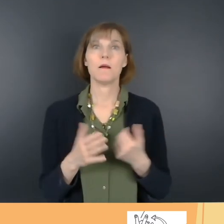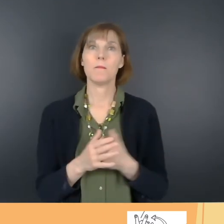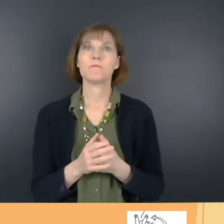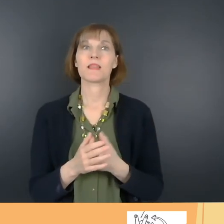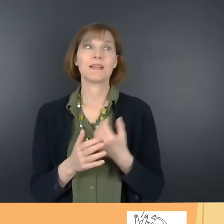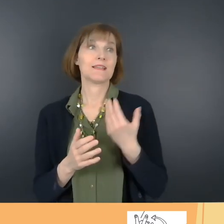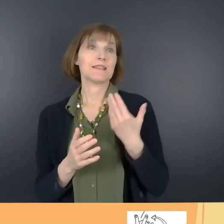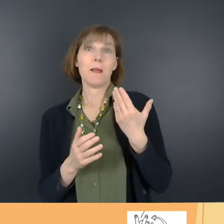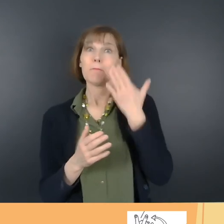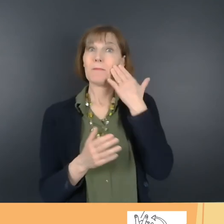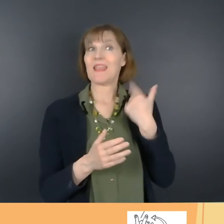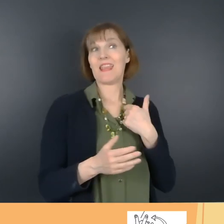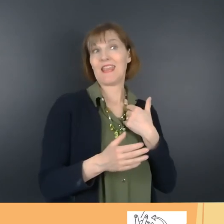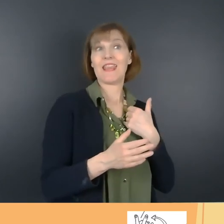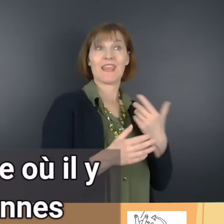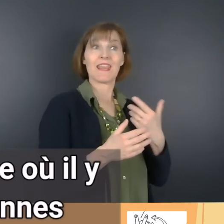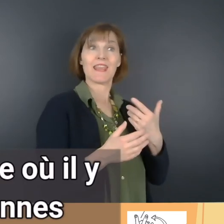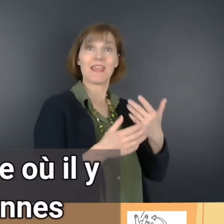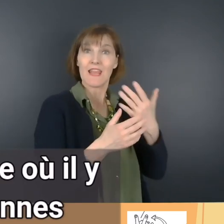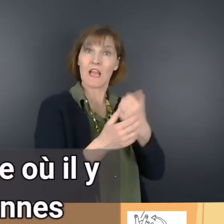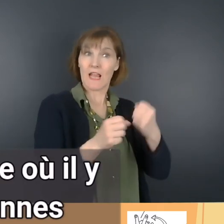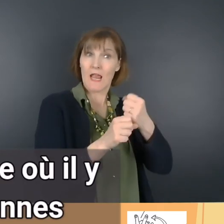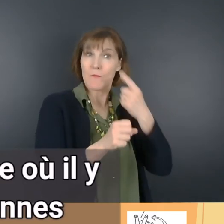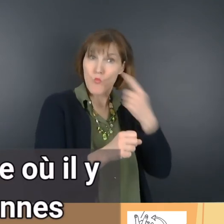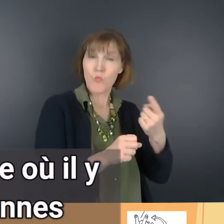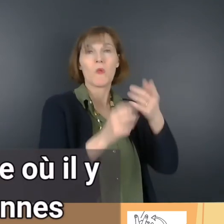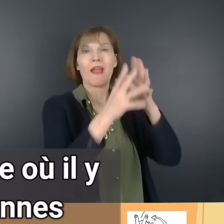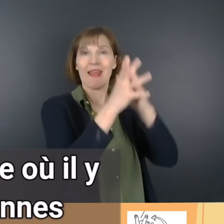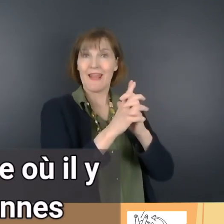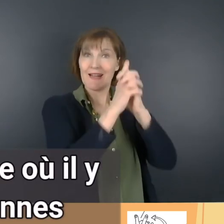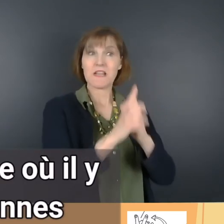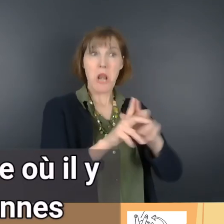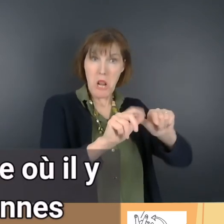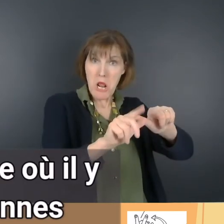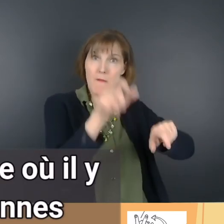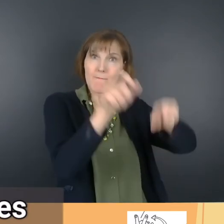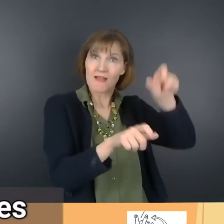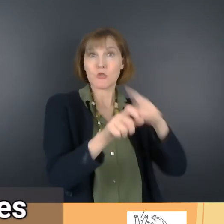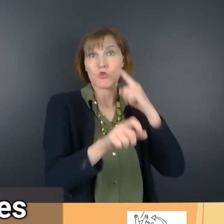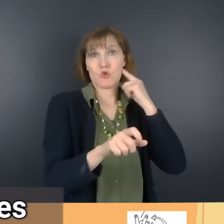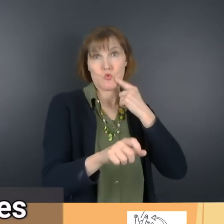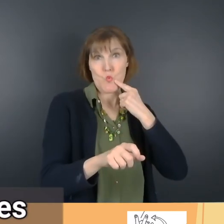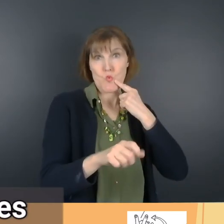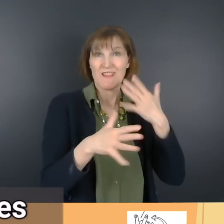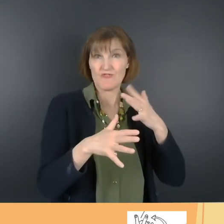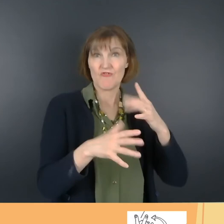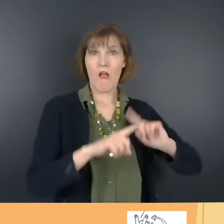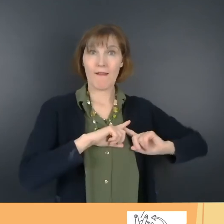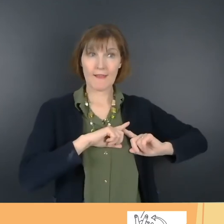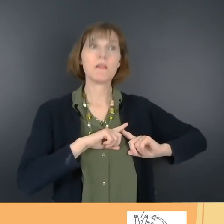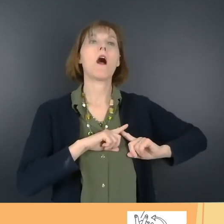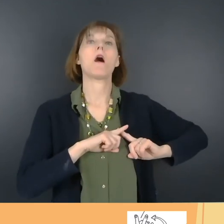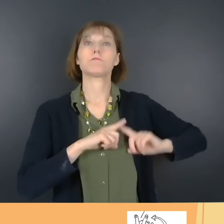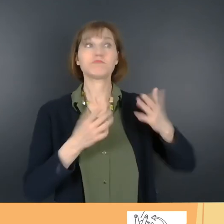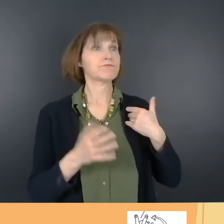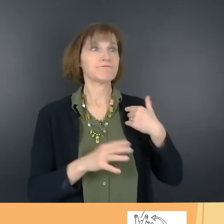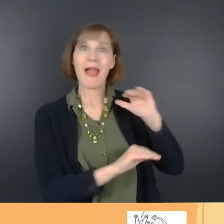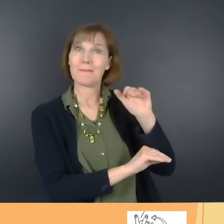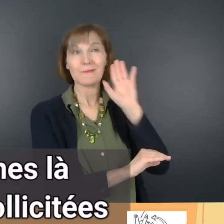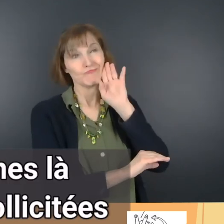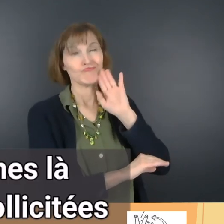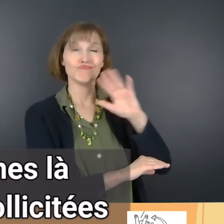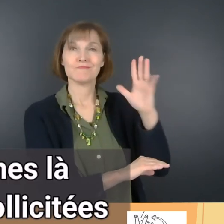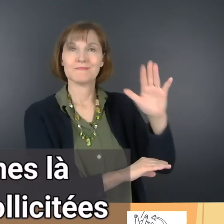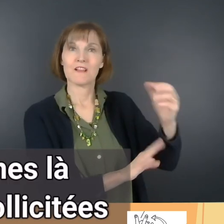mais par contre, lorsqu'il est fait pour une église où il y a des personnes sourdes qui sont fidèles et puis des authentiques chrétiens, ce n pas du niveau,